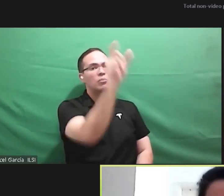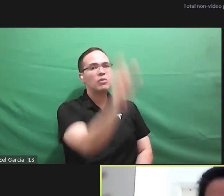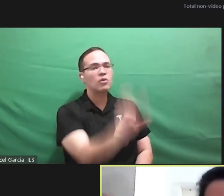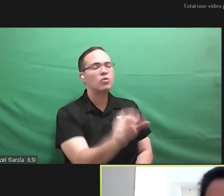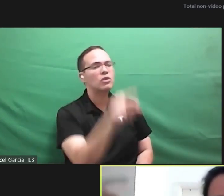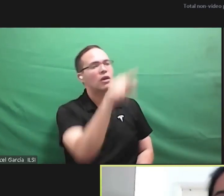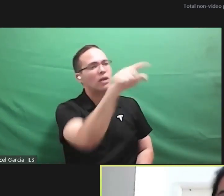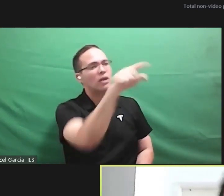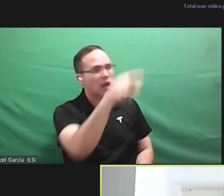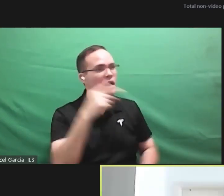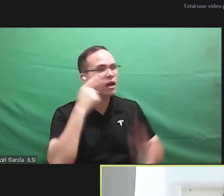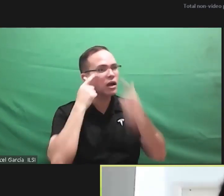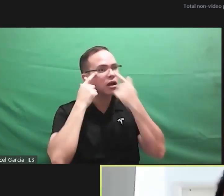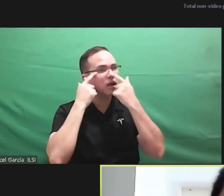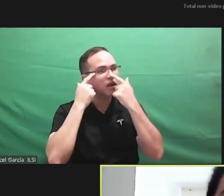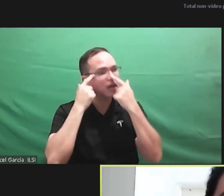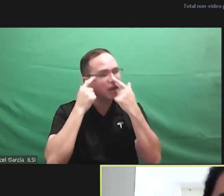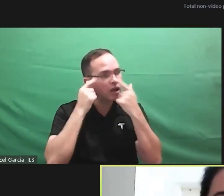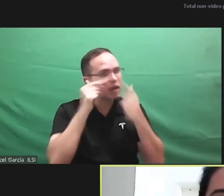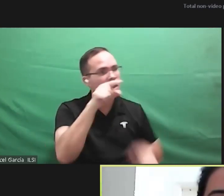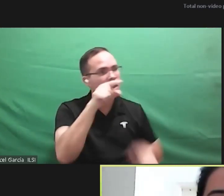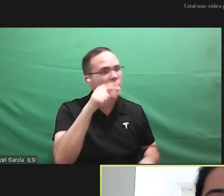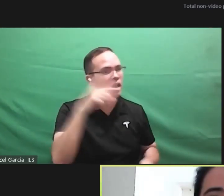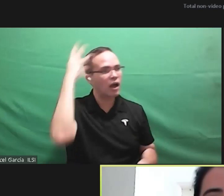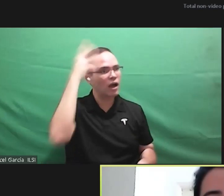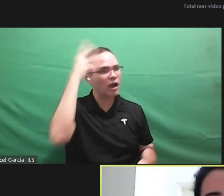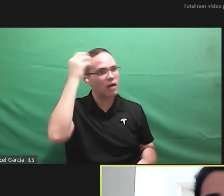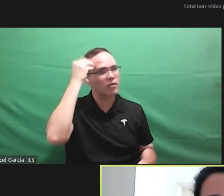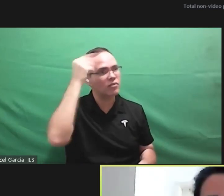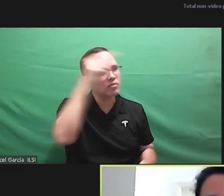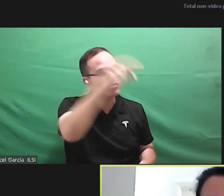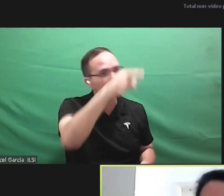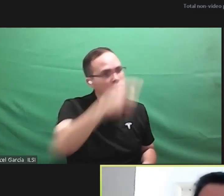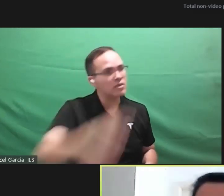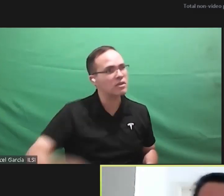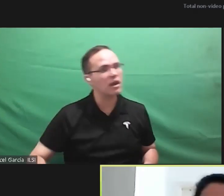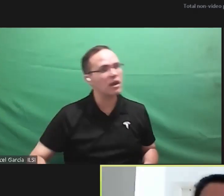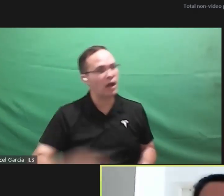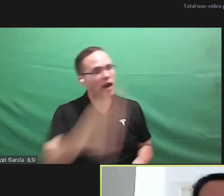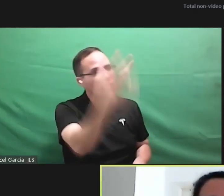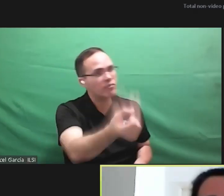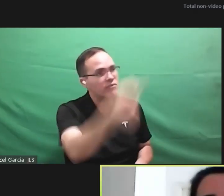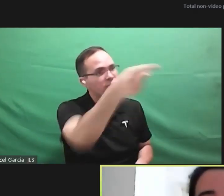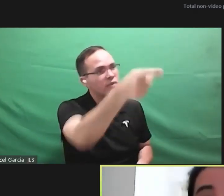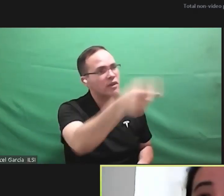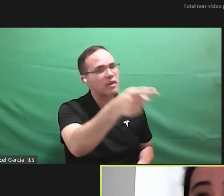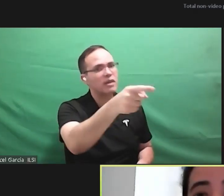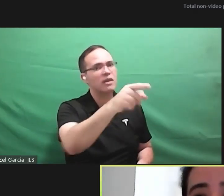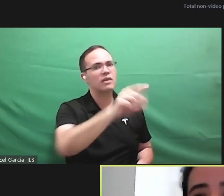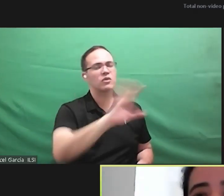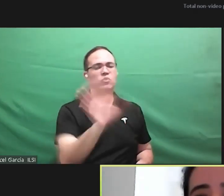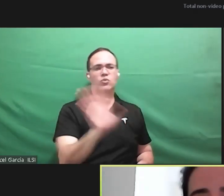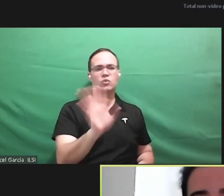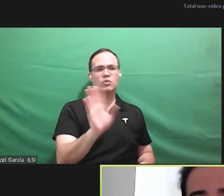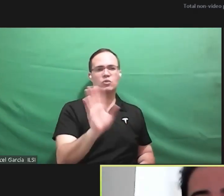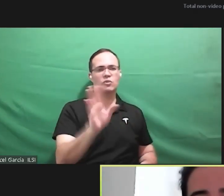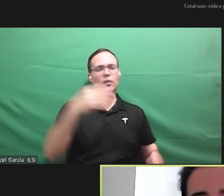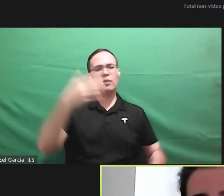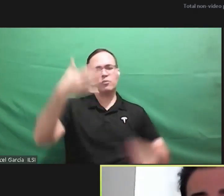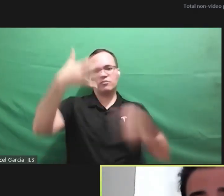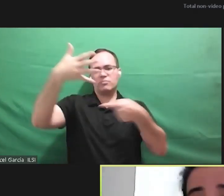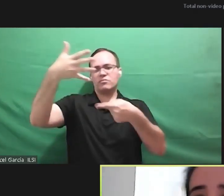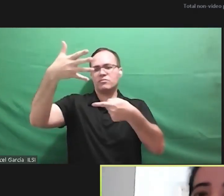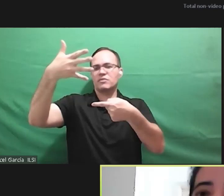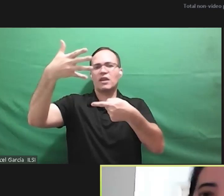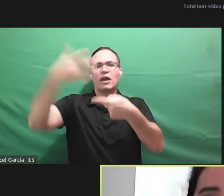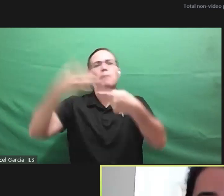fue diagnosticado con síndrome de Down, porque a nosotros en el censo no cabe preguntar un diagnóstico,